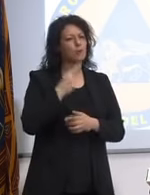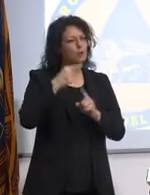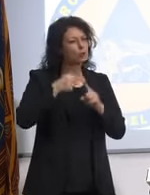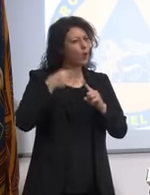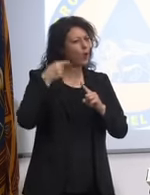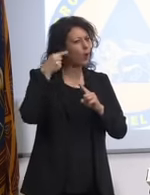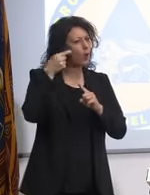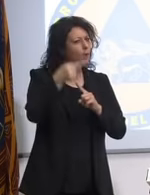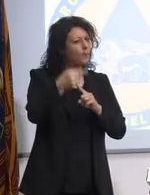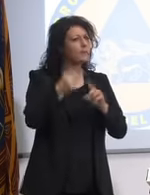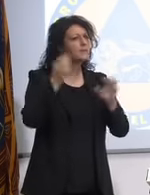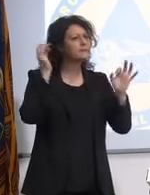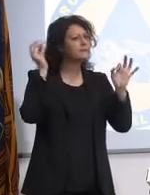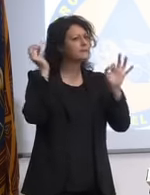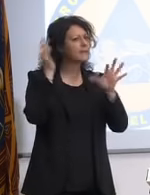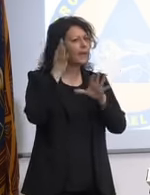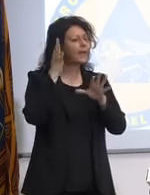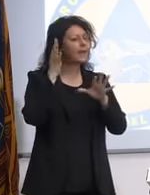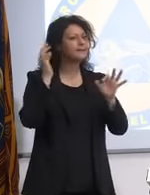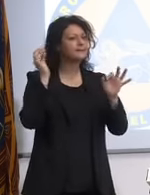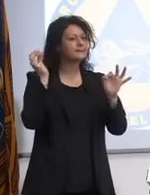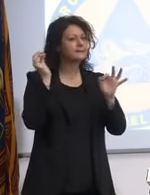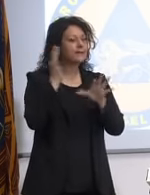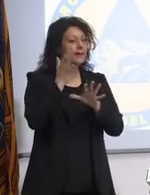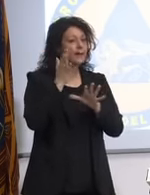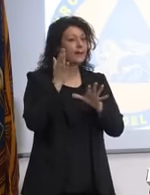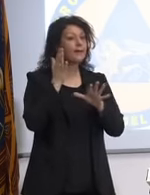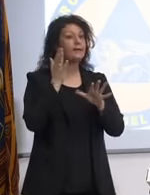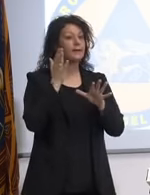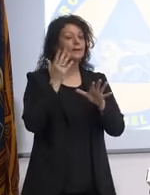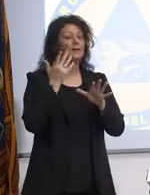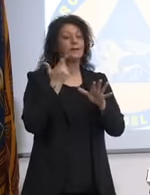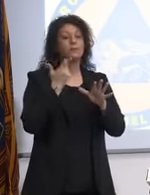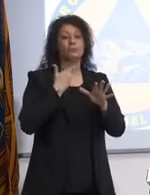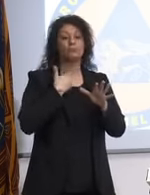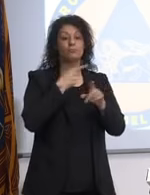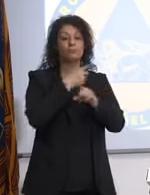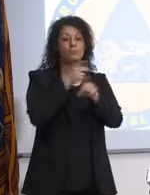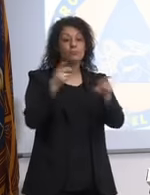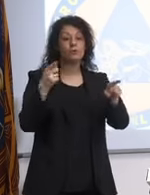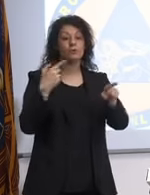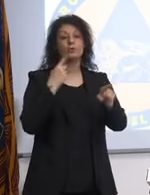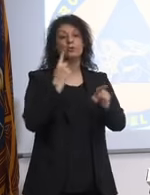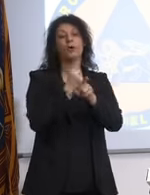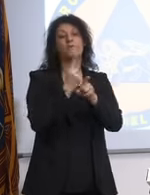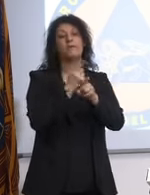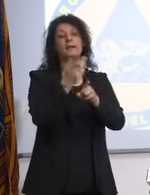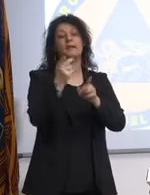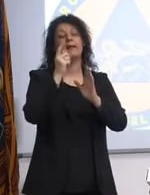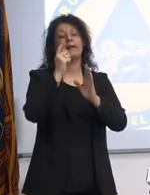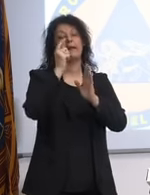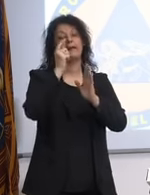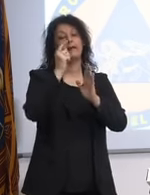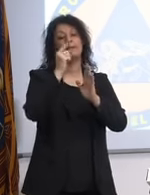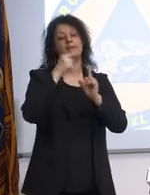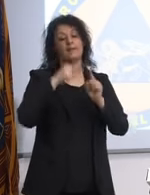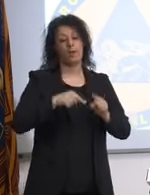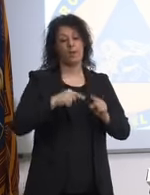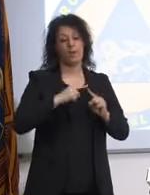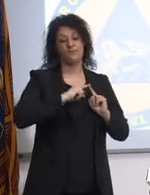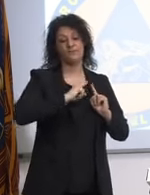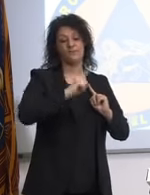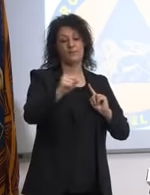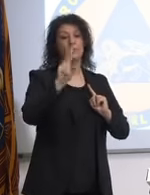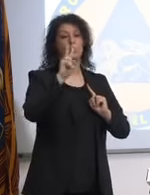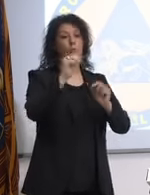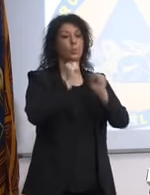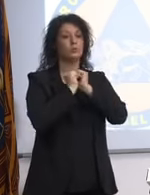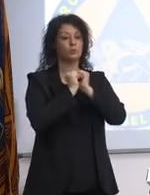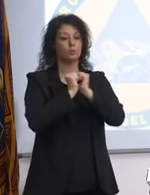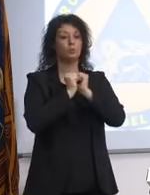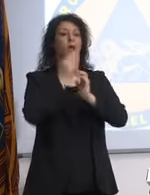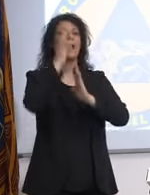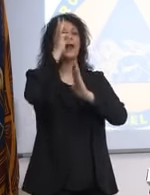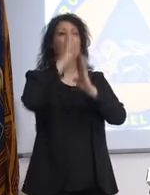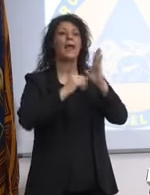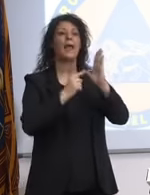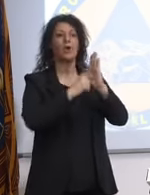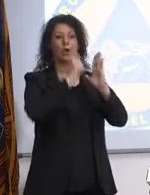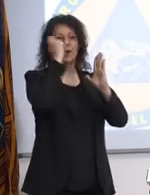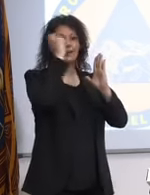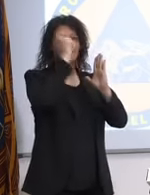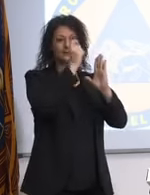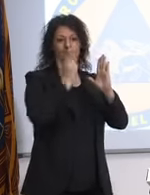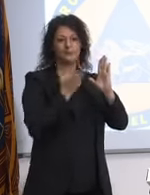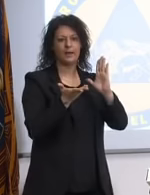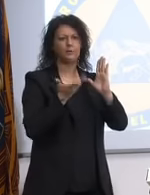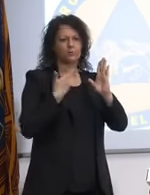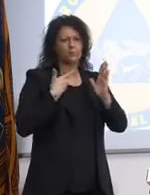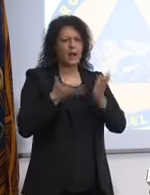diritti se quando c'è un minimo di dovere di dover rispettare delle regole da qui al 2 di giugno in libertà, perché voglio ricordarvi, in